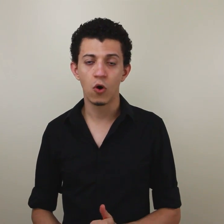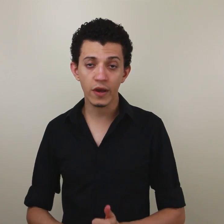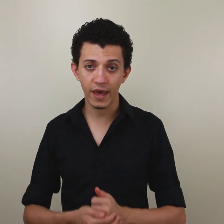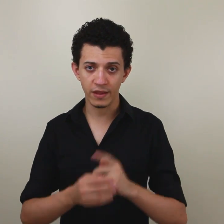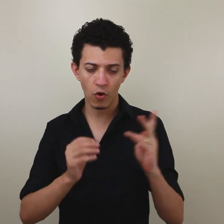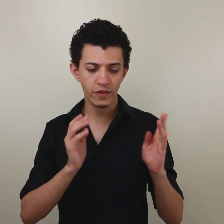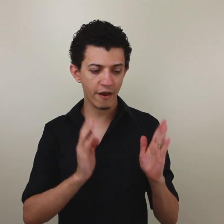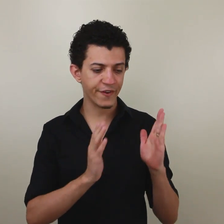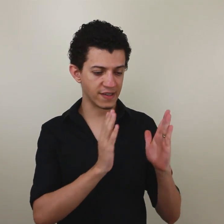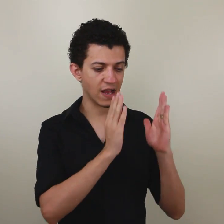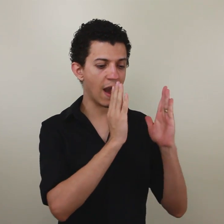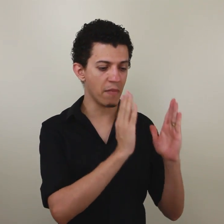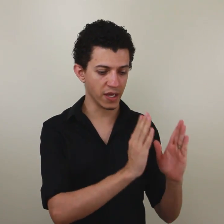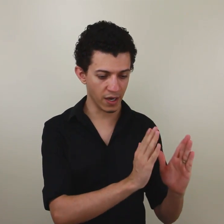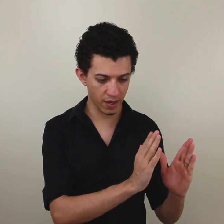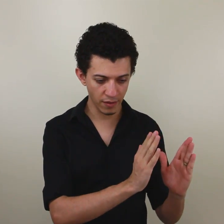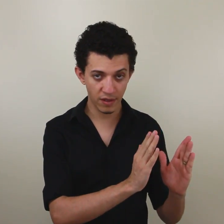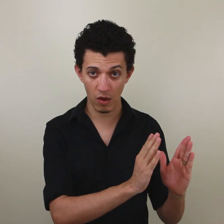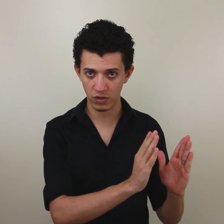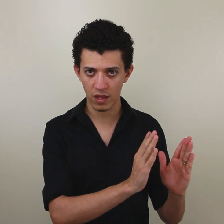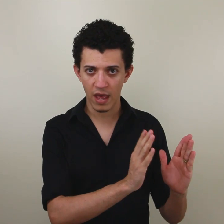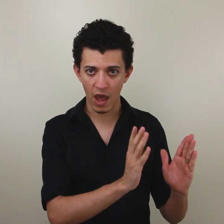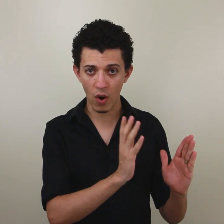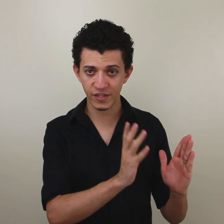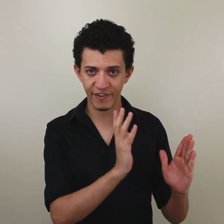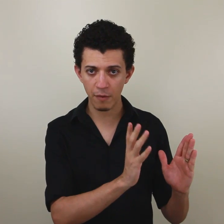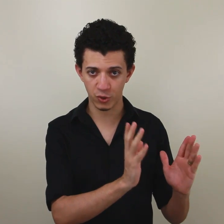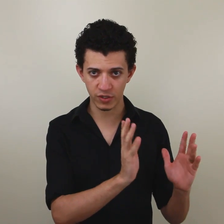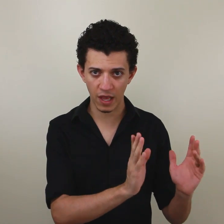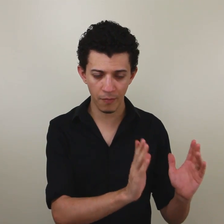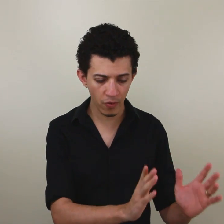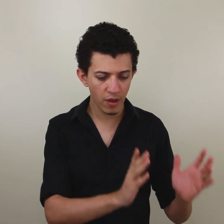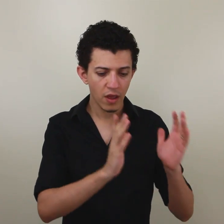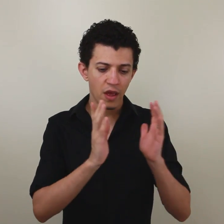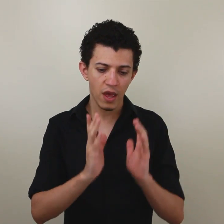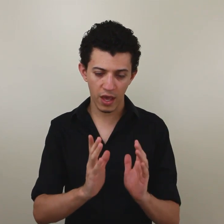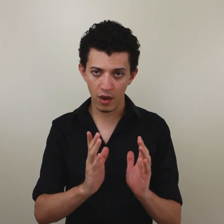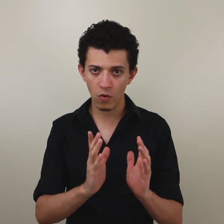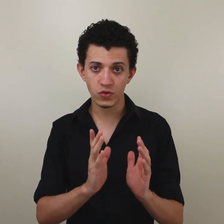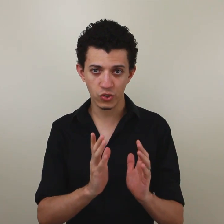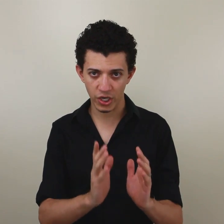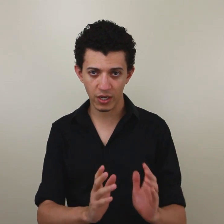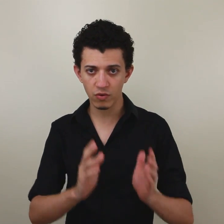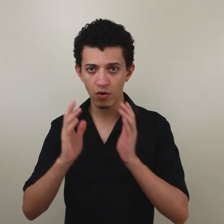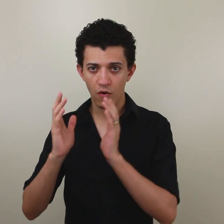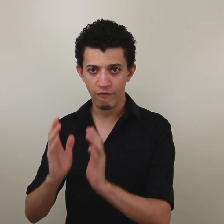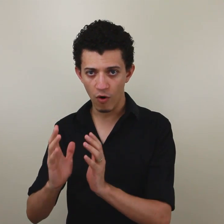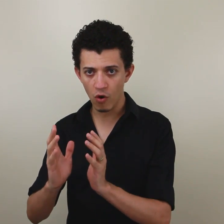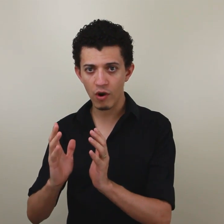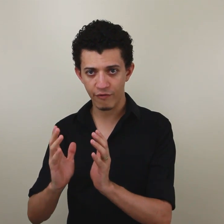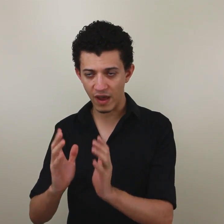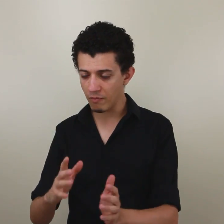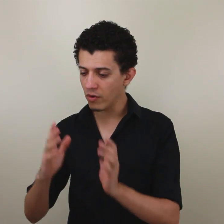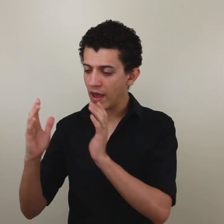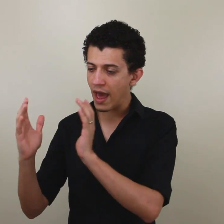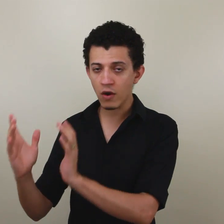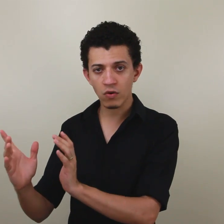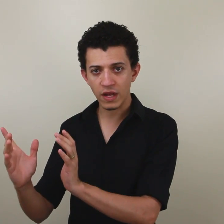Ok, então eu tenho a frase: amanhã é o advérbio de tempo, eu, o sujeito, vou é o verbo,